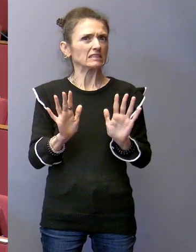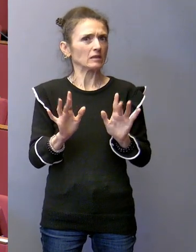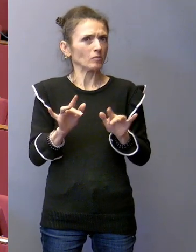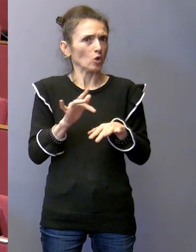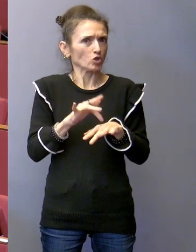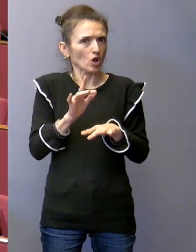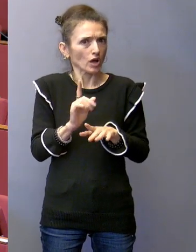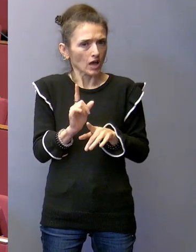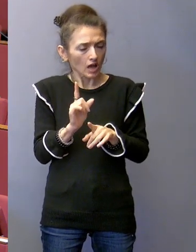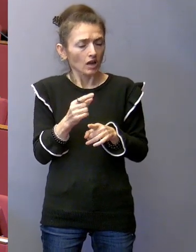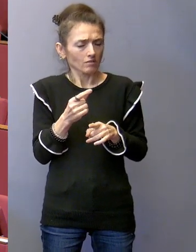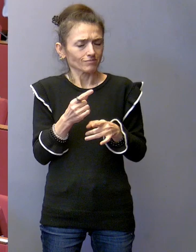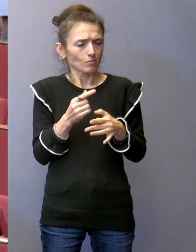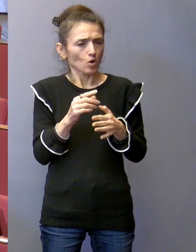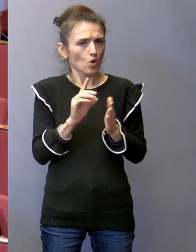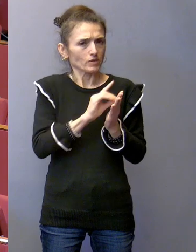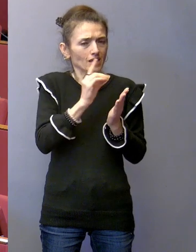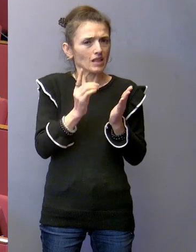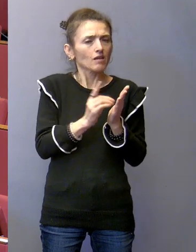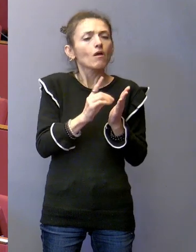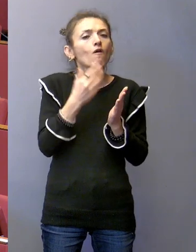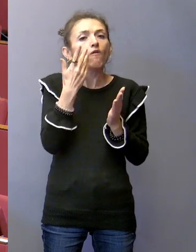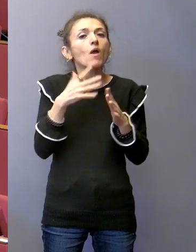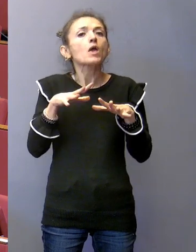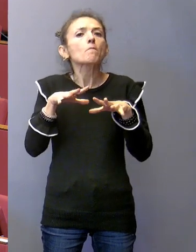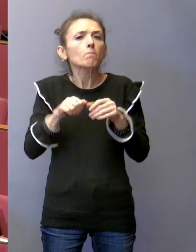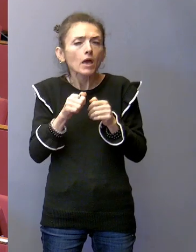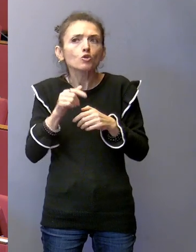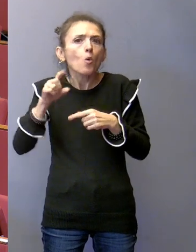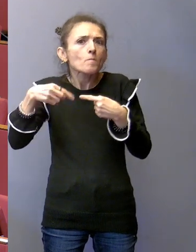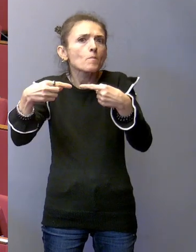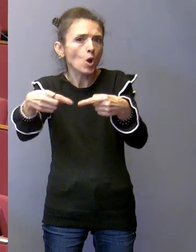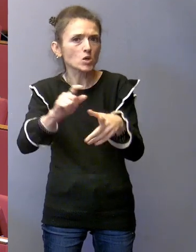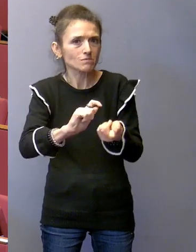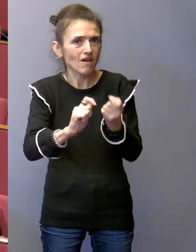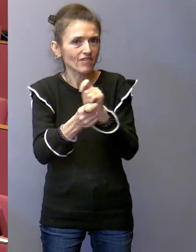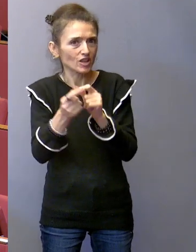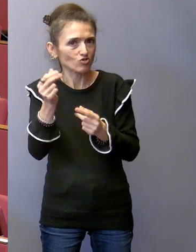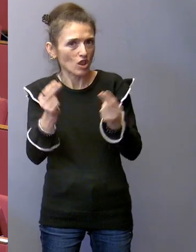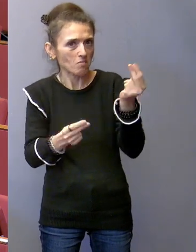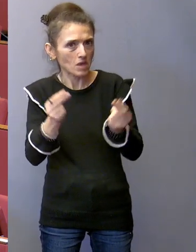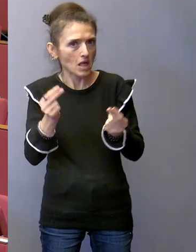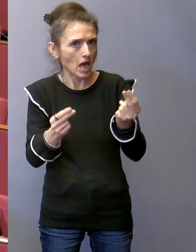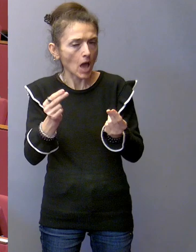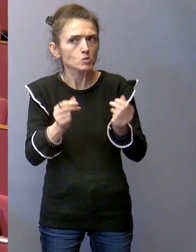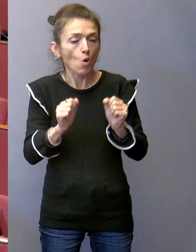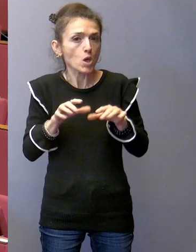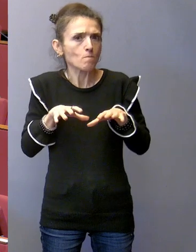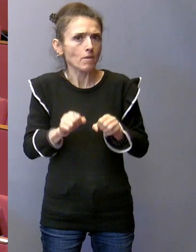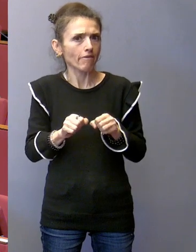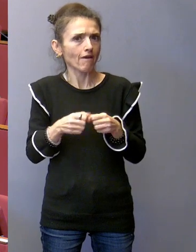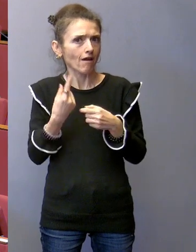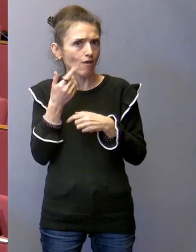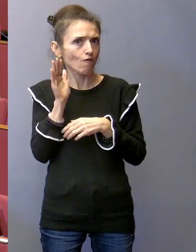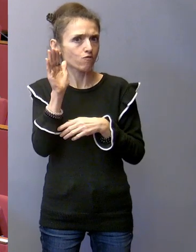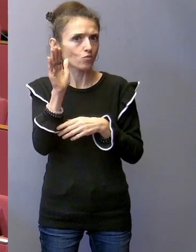delibera che si prendesse un impegno per la prossima variazione di bilancio quindi lì avremo potuto attuare